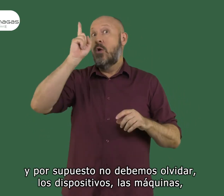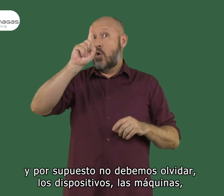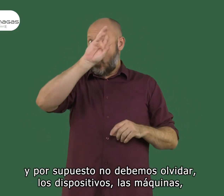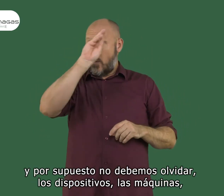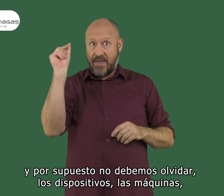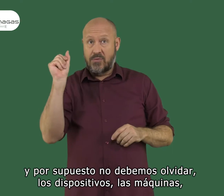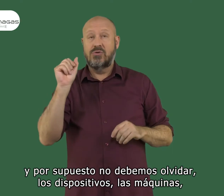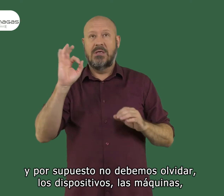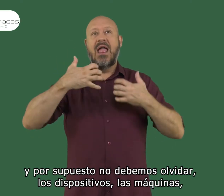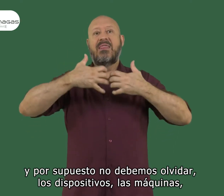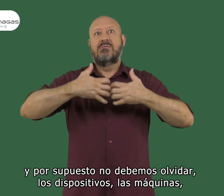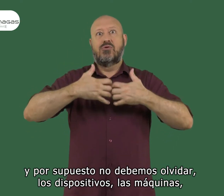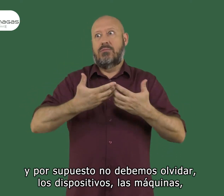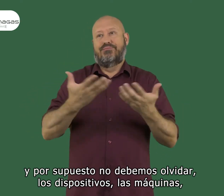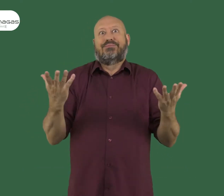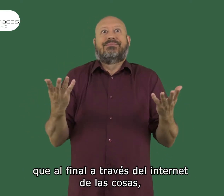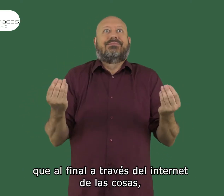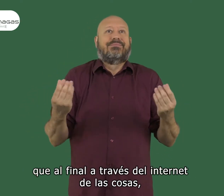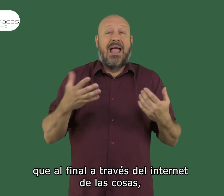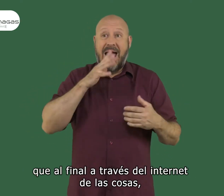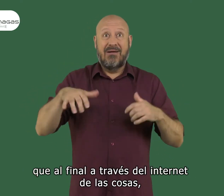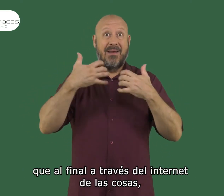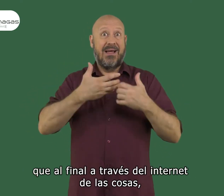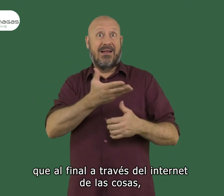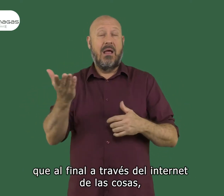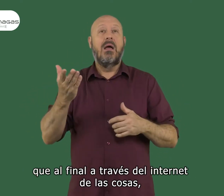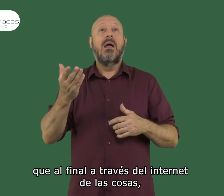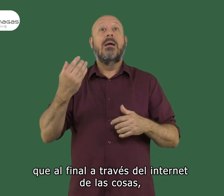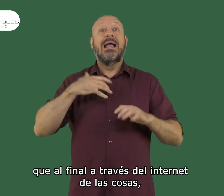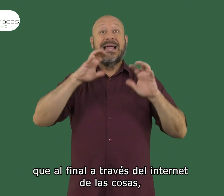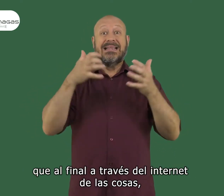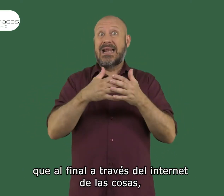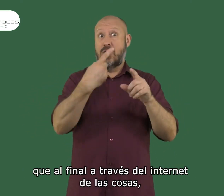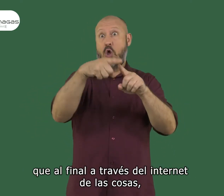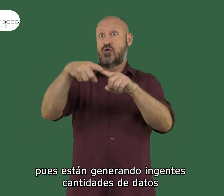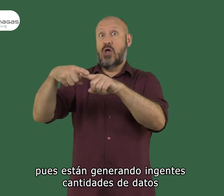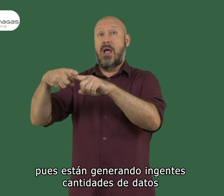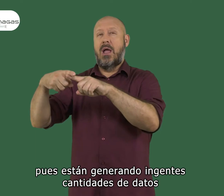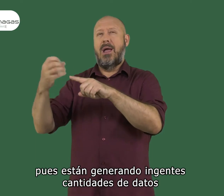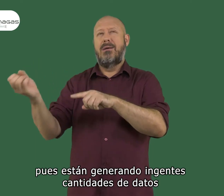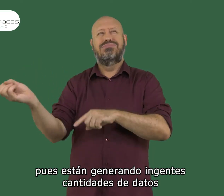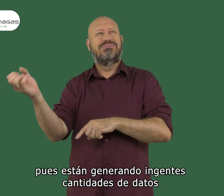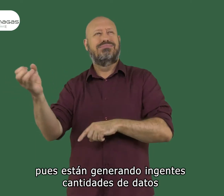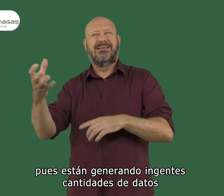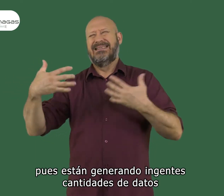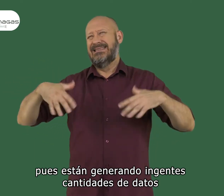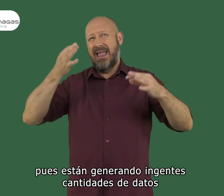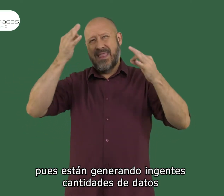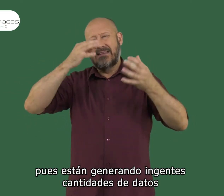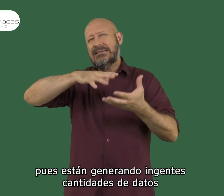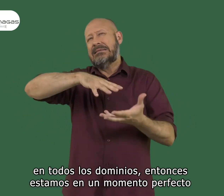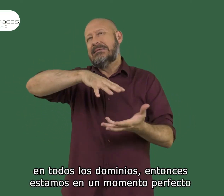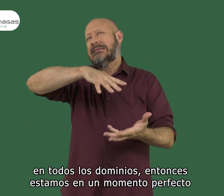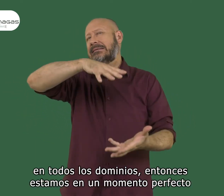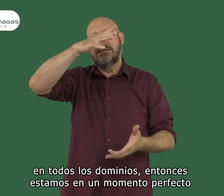debemos olvidar los dispositivos, las máquinas, que al final a través del Internet de las cosas se están generando ingentes cantidades de